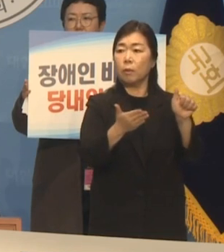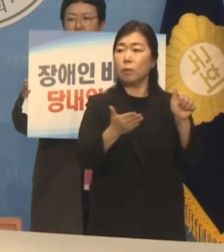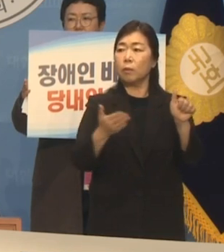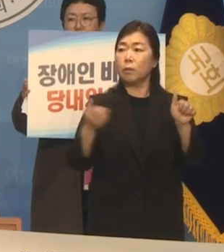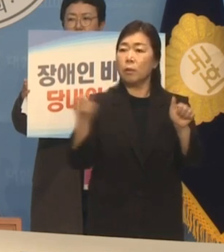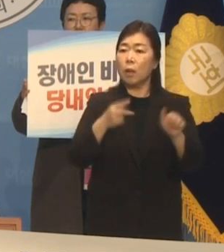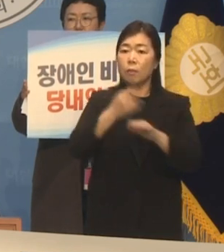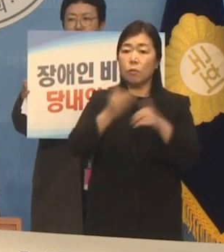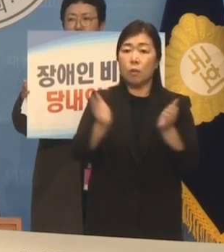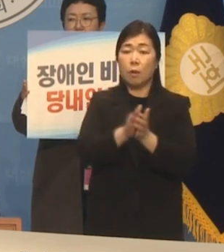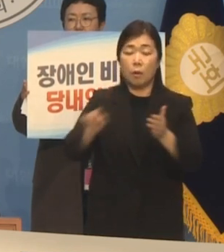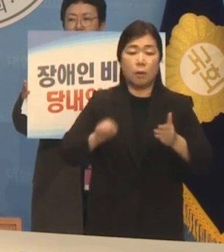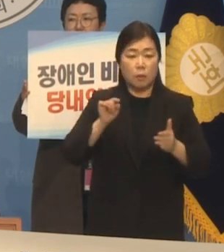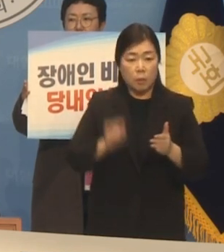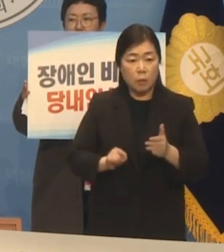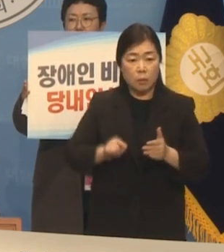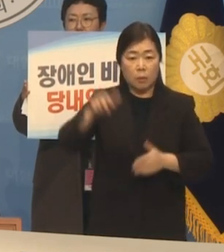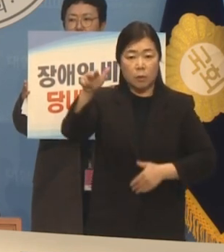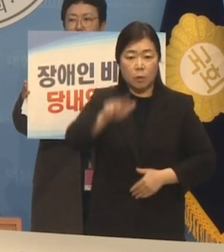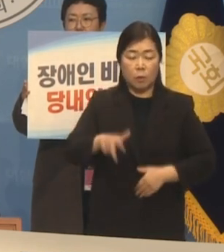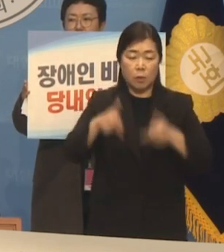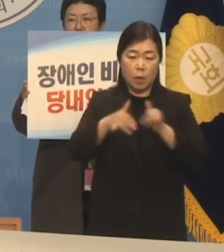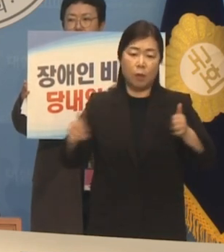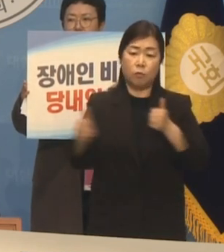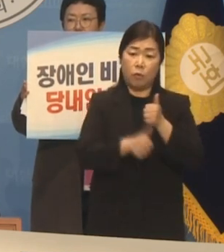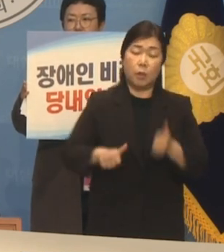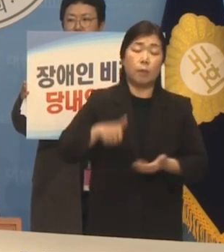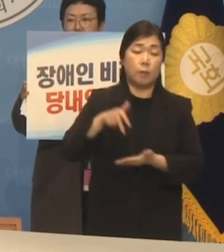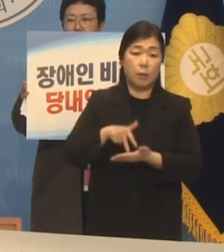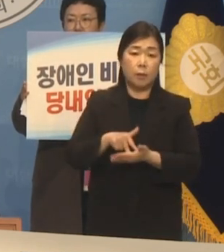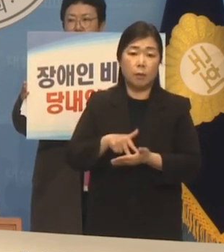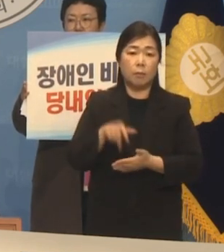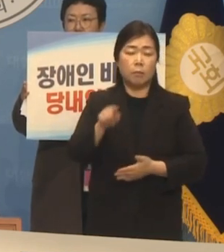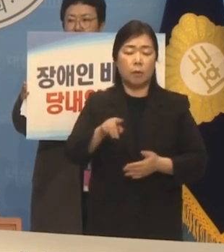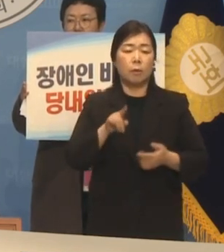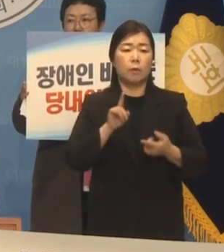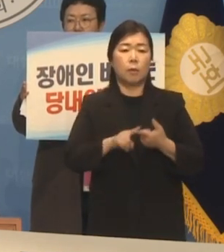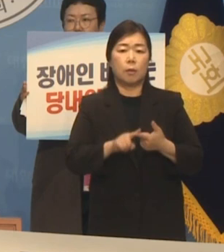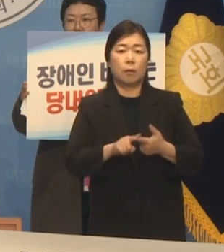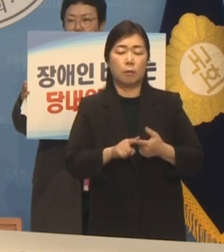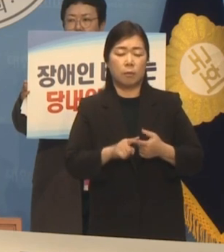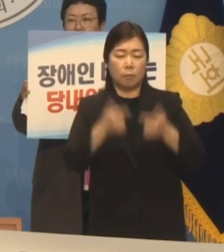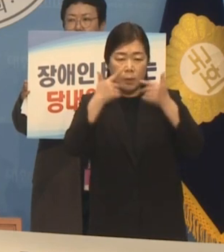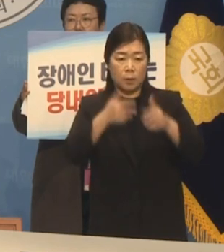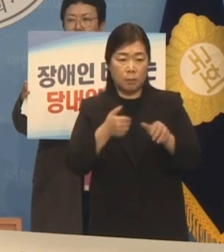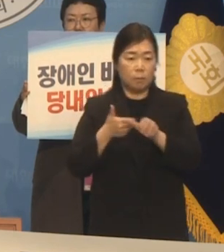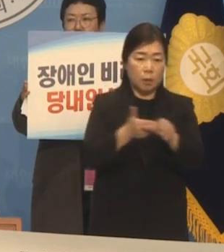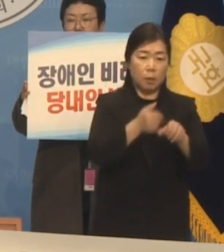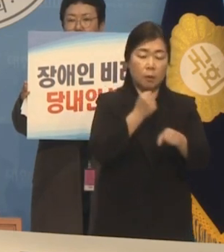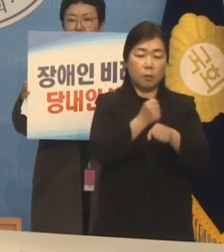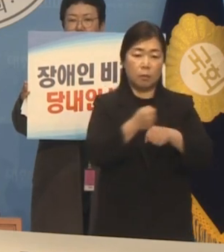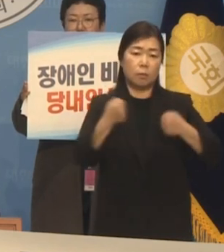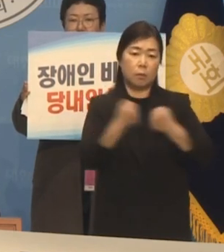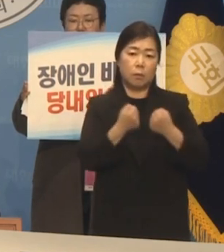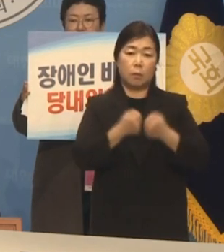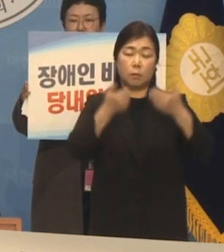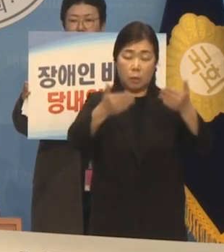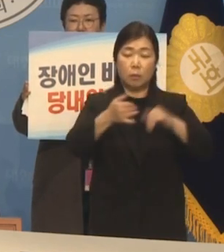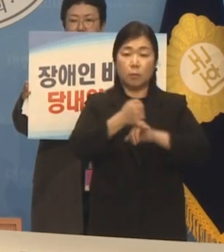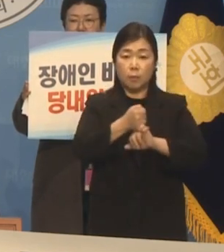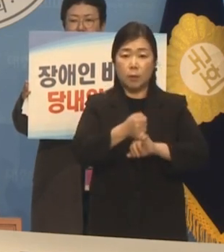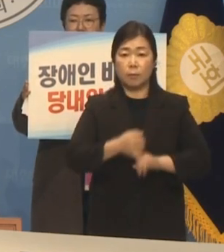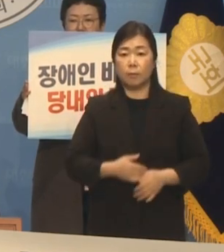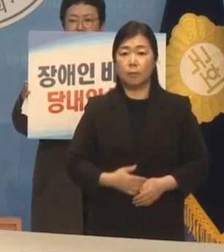우리 더불어민주당 전국장애인 위원회는 이에 분히 저항하지 않을 수 없다